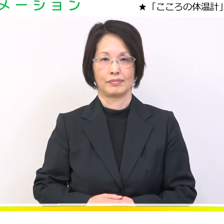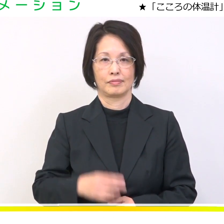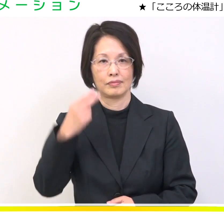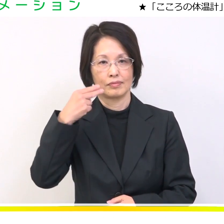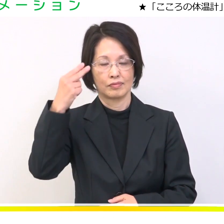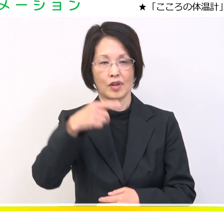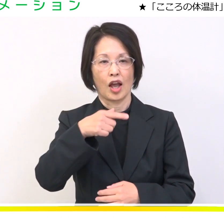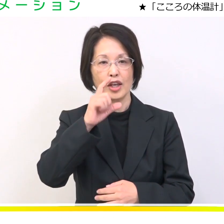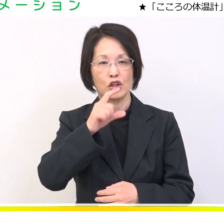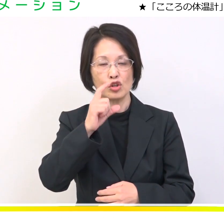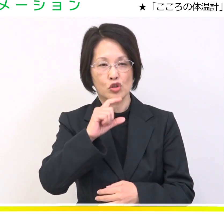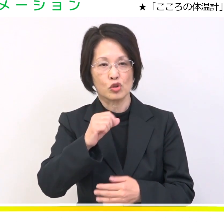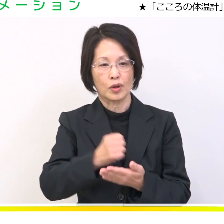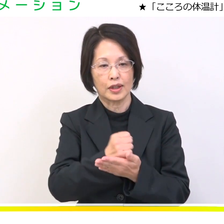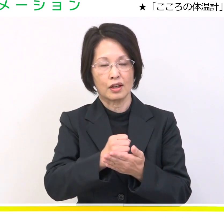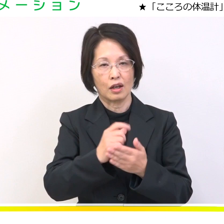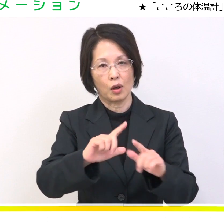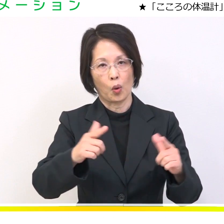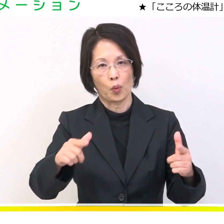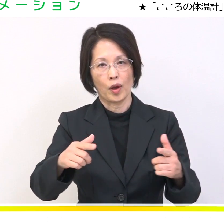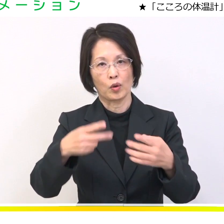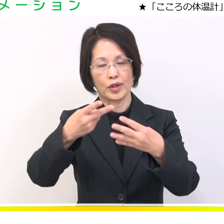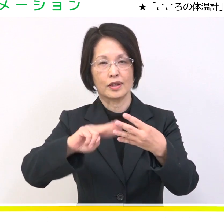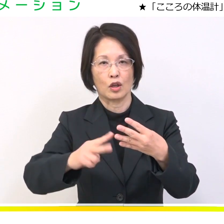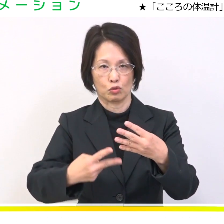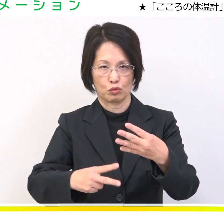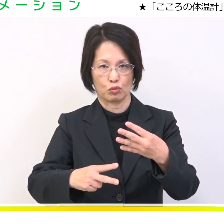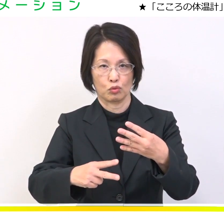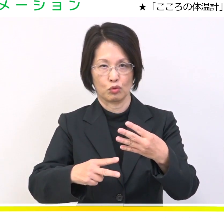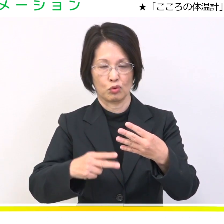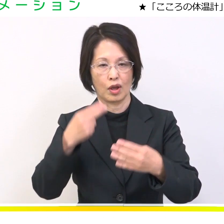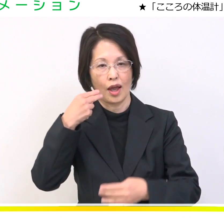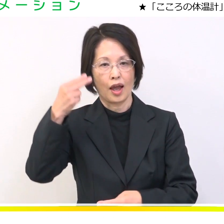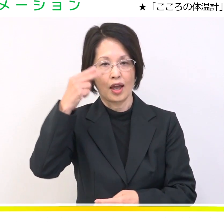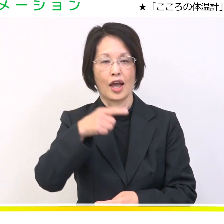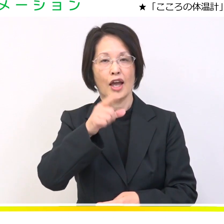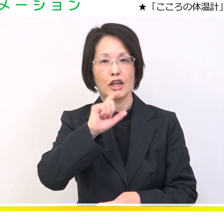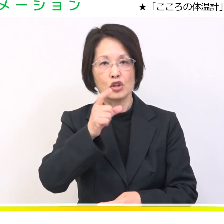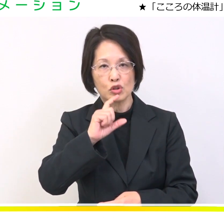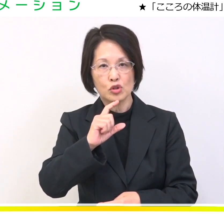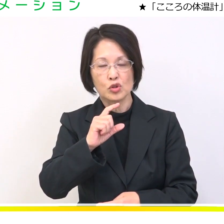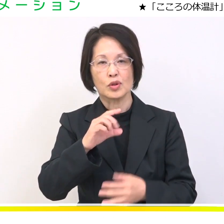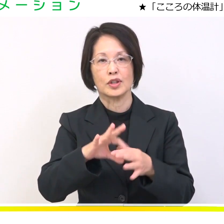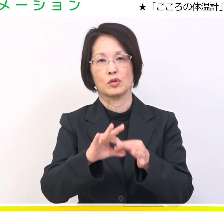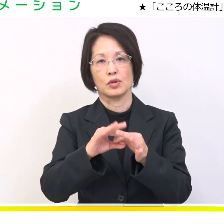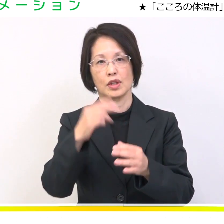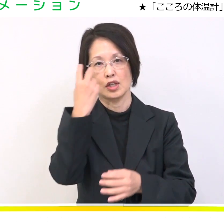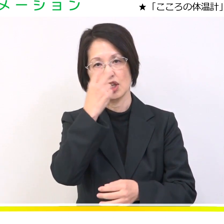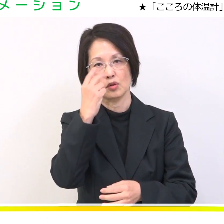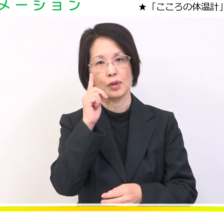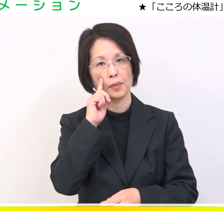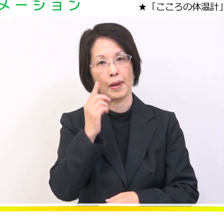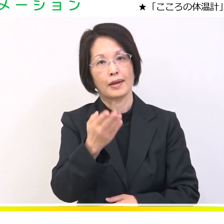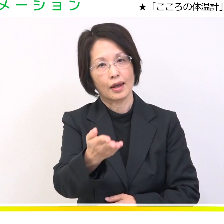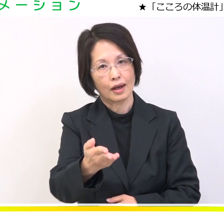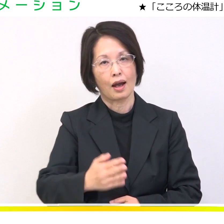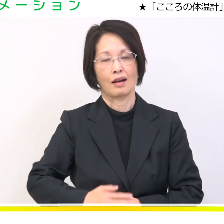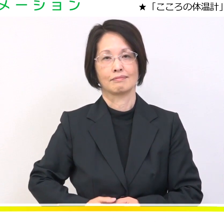飲酒の機会が増えるこの季節飲酒についてチェックしてみませんか